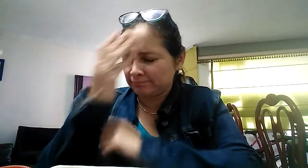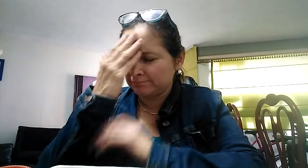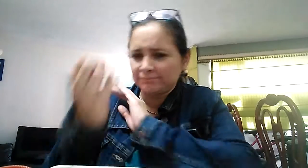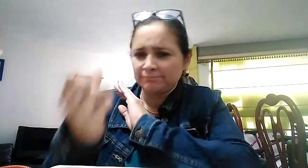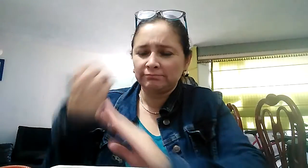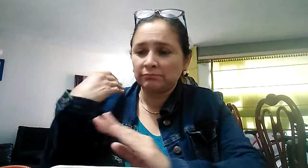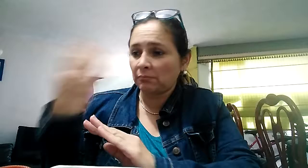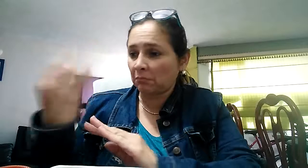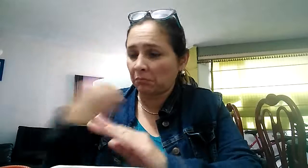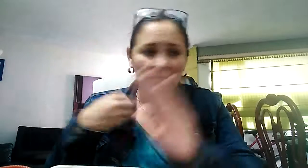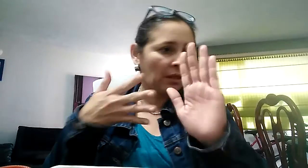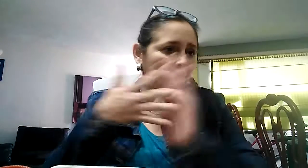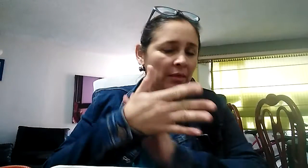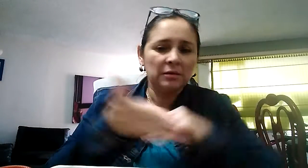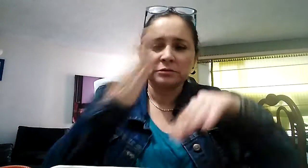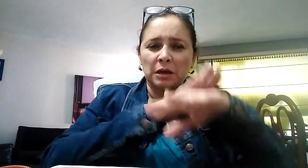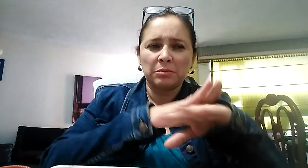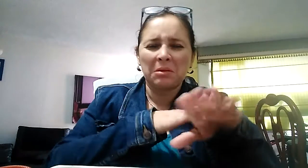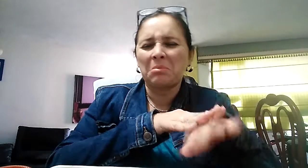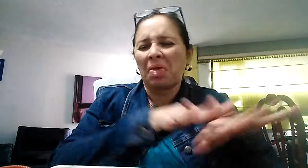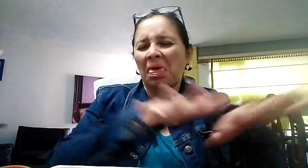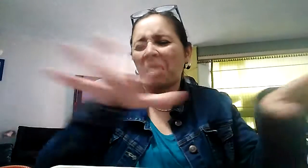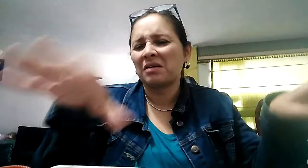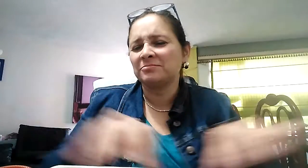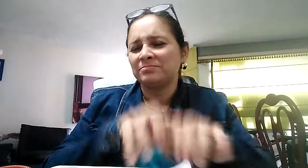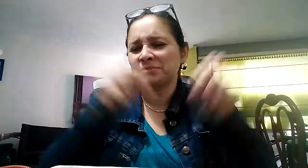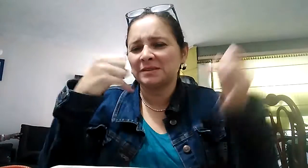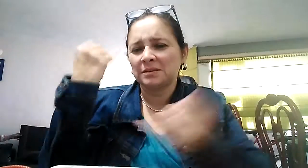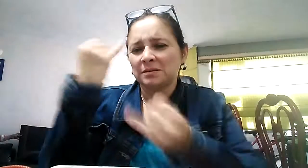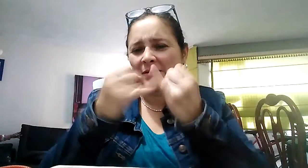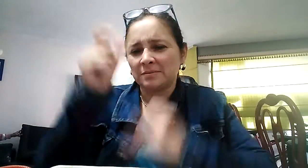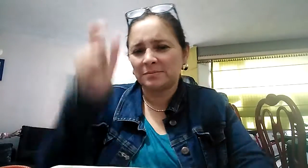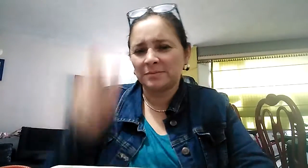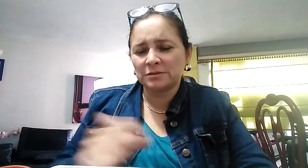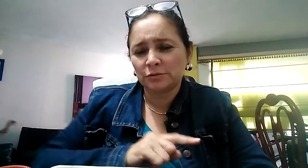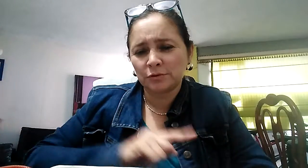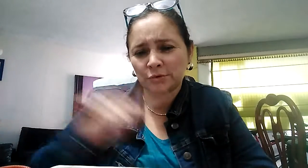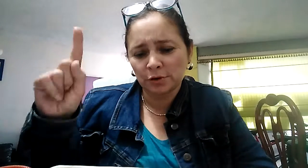Chicos, creo que me mordió una serpiente. Necesito que me lleven a un hospital.